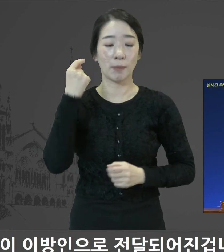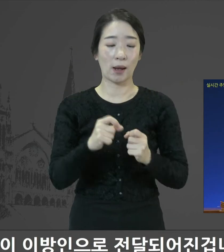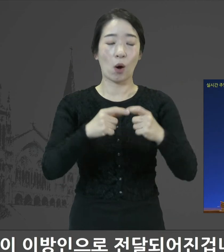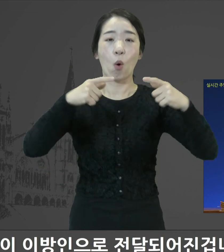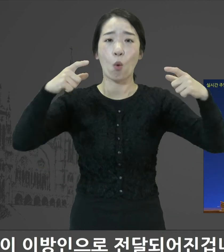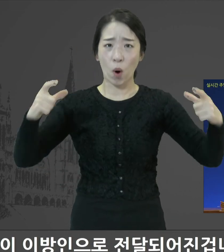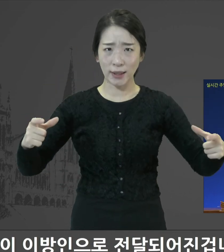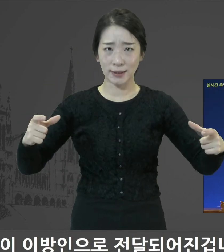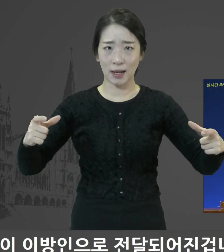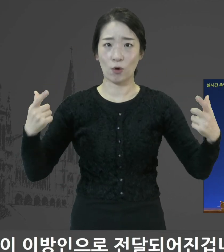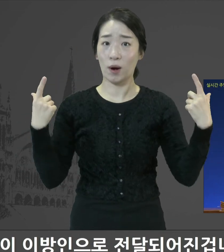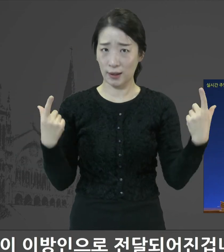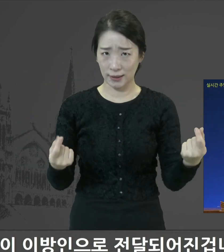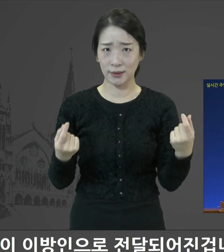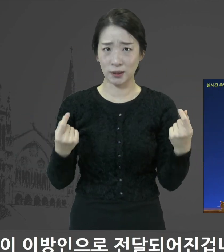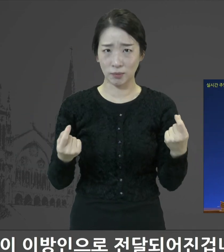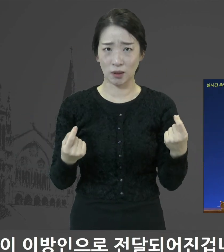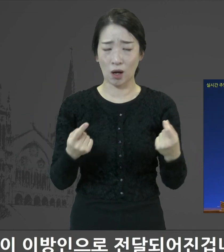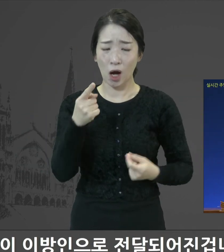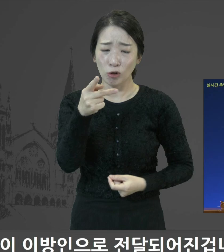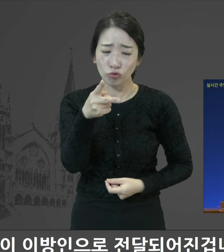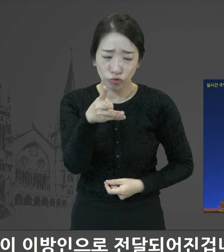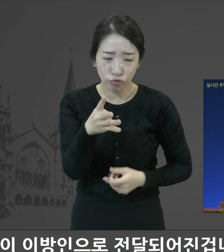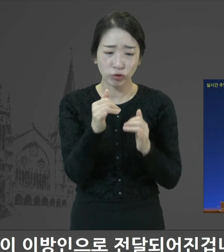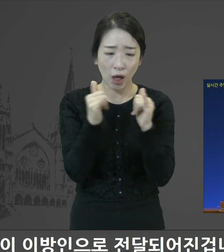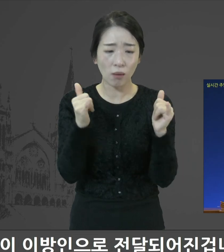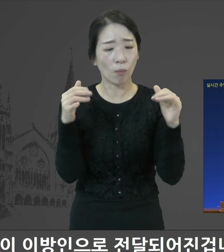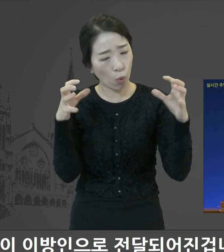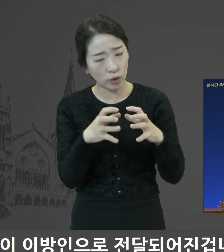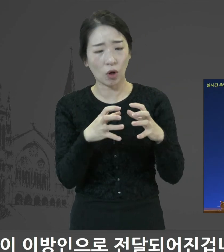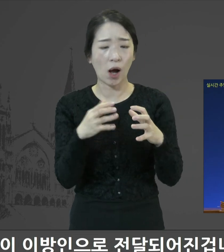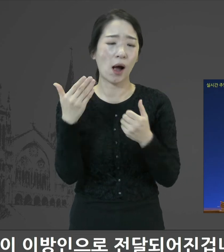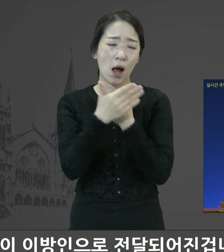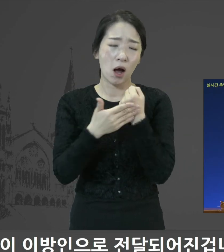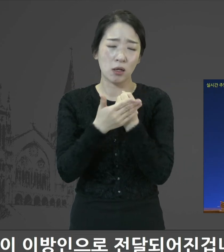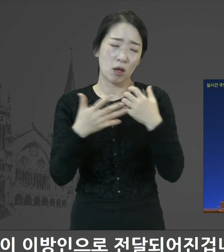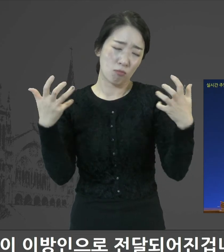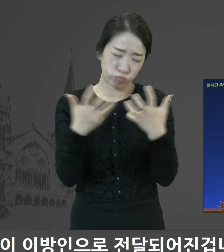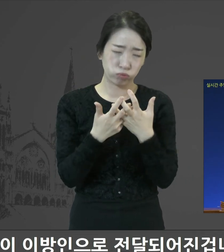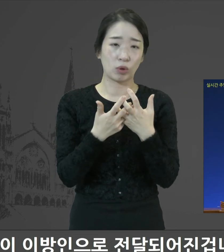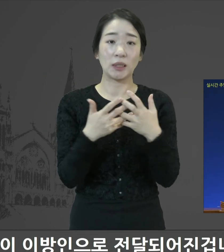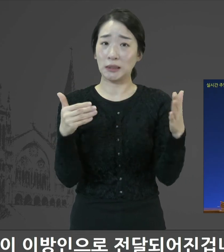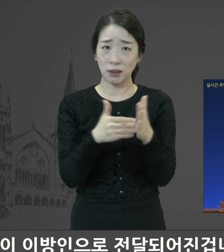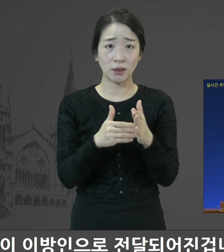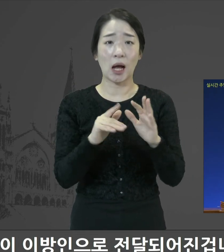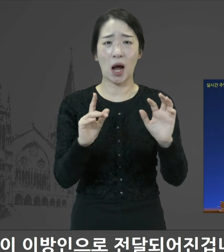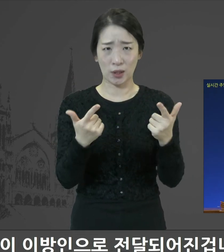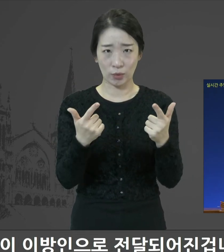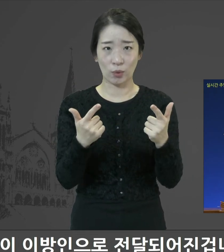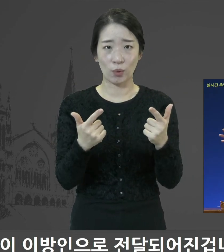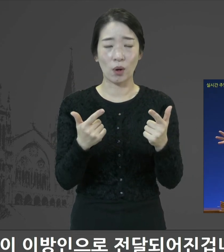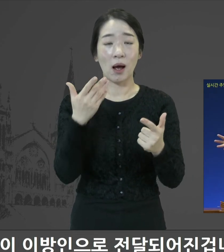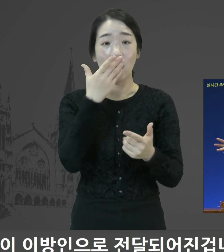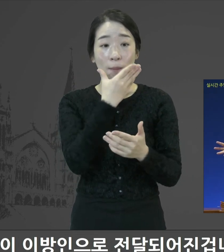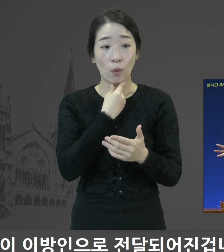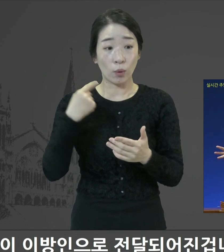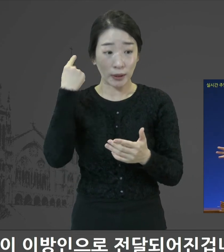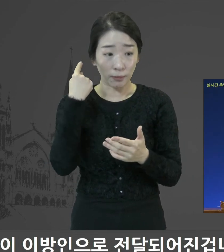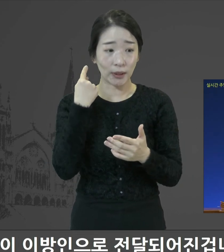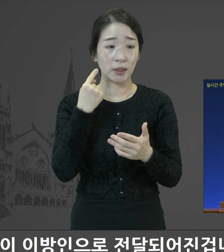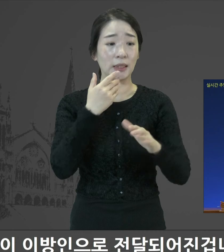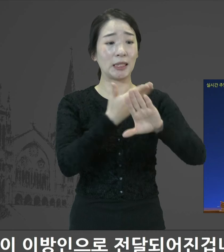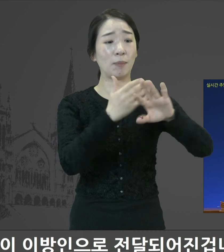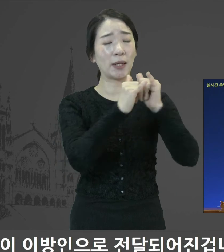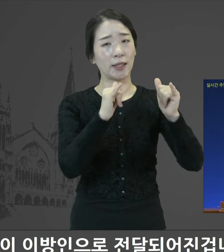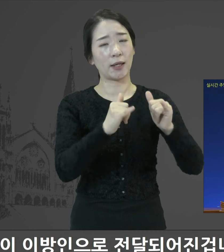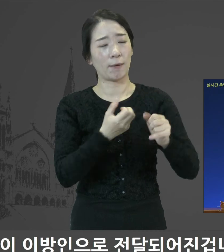그저 한순간에 모여서 몇 사람이 은혜를 엄청 받았구나 그 얘기가 아니란 말입니다. 복음이 지경을 넓혀져서 확장되어지는 그